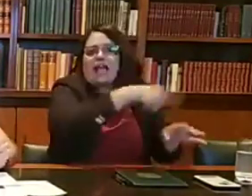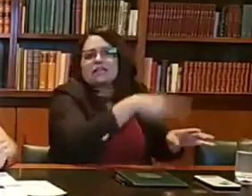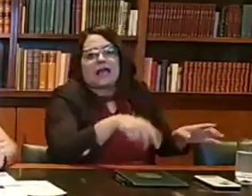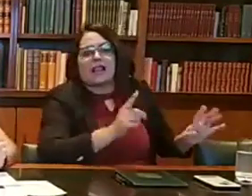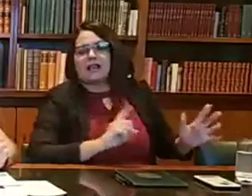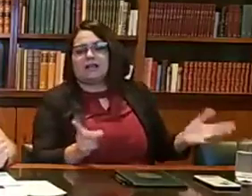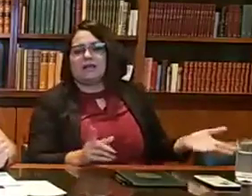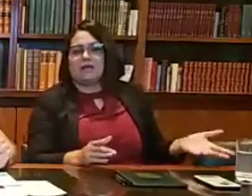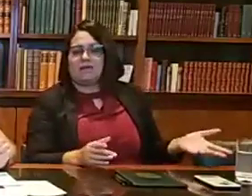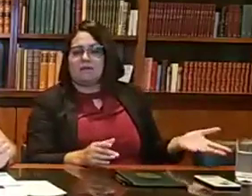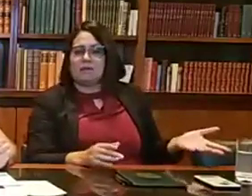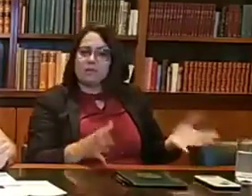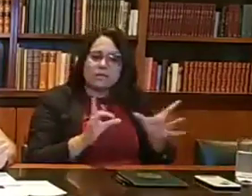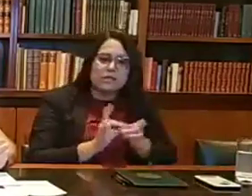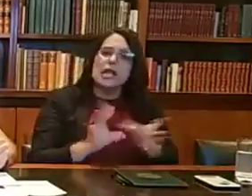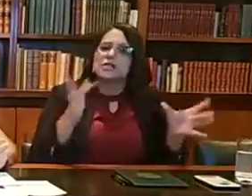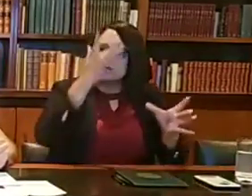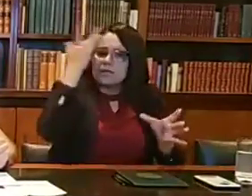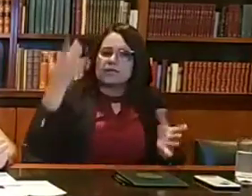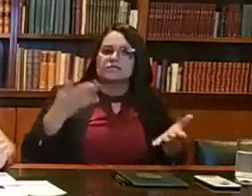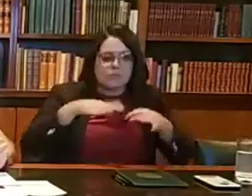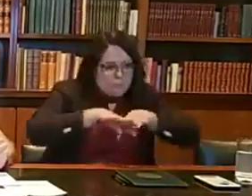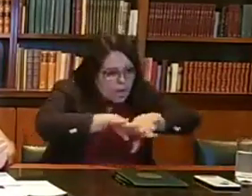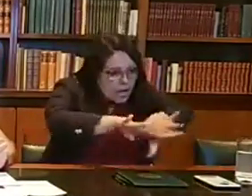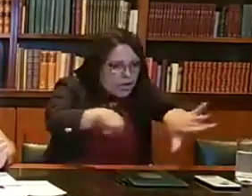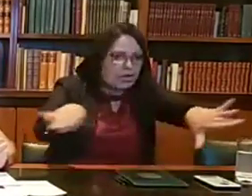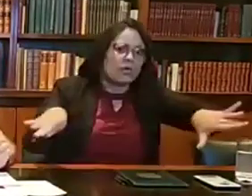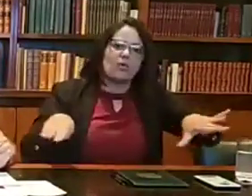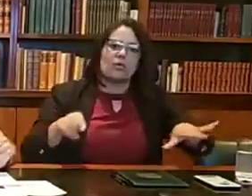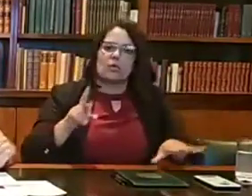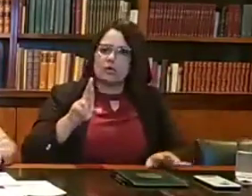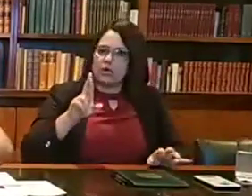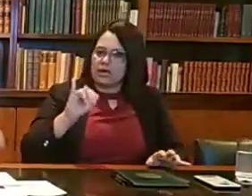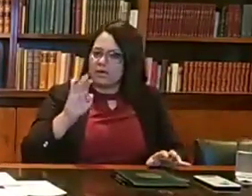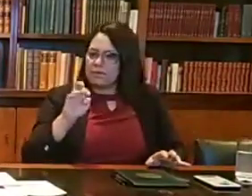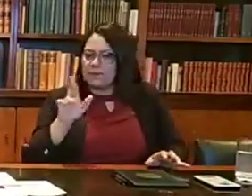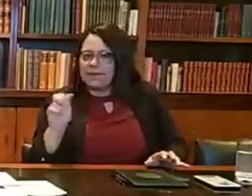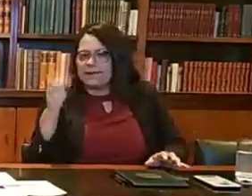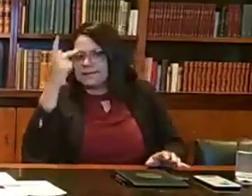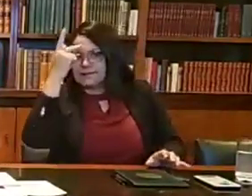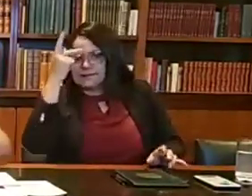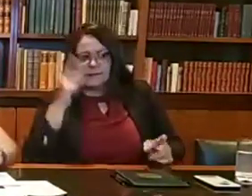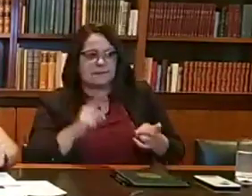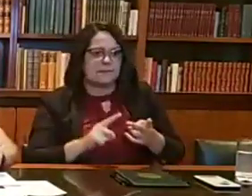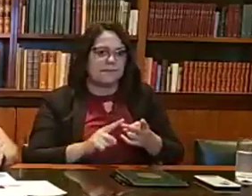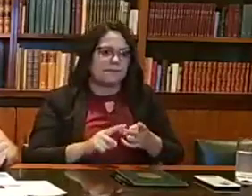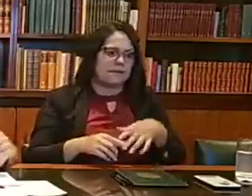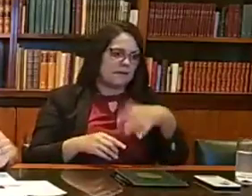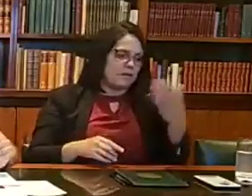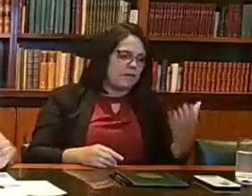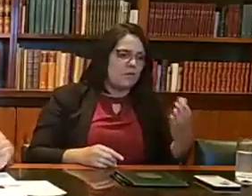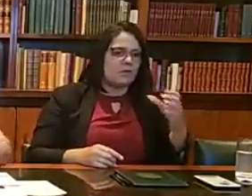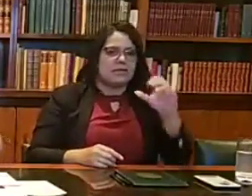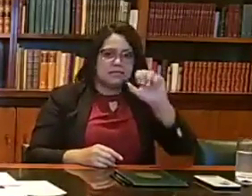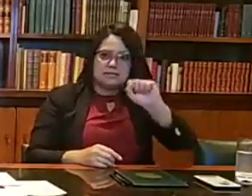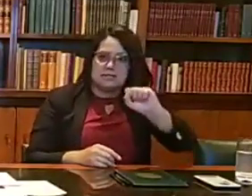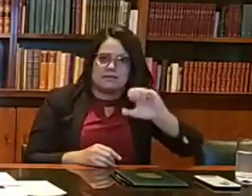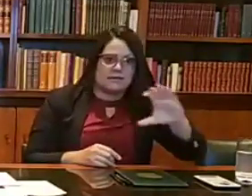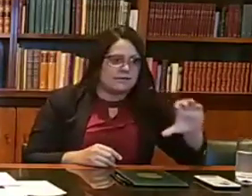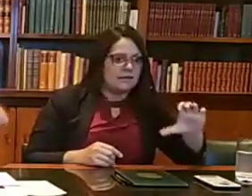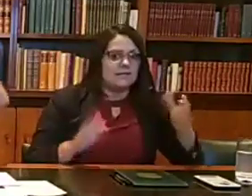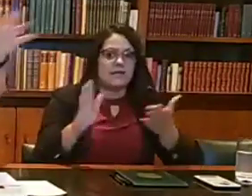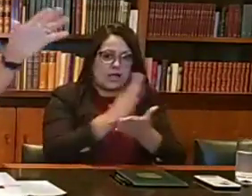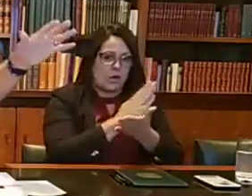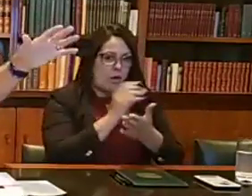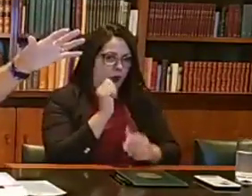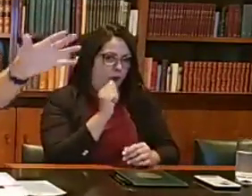Baía de Angra, na região lá da Foz do Ribeira, do estado de São Paulo, na costa de Santa Catarina, tem algumas APAs